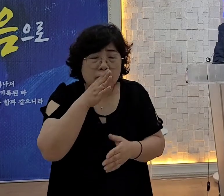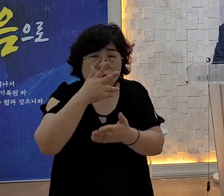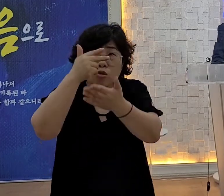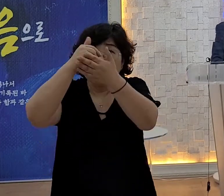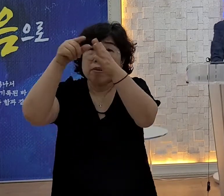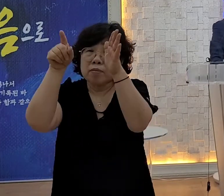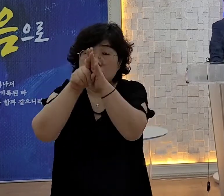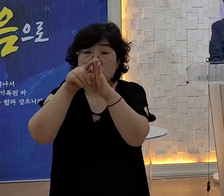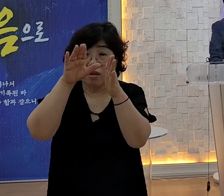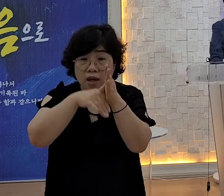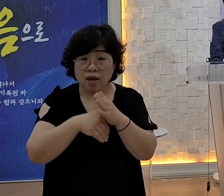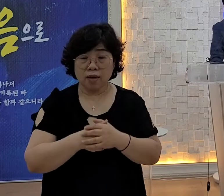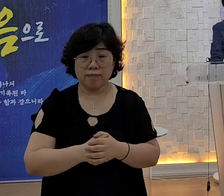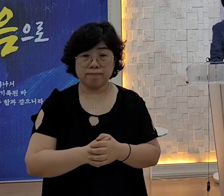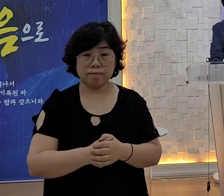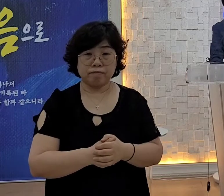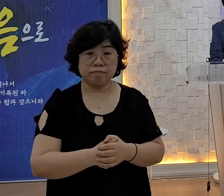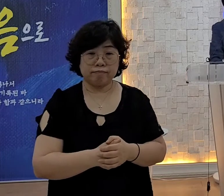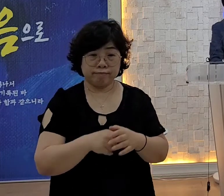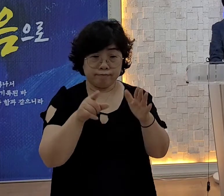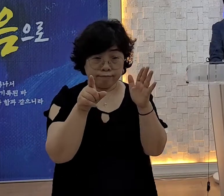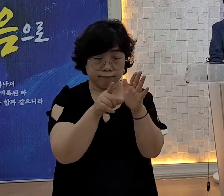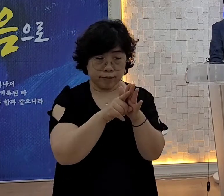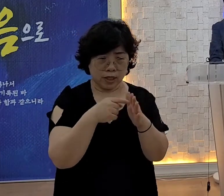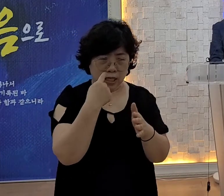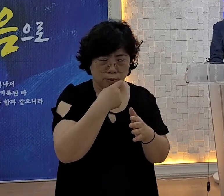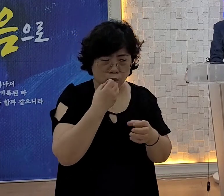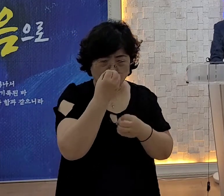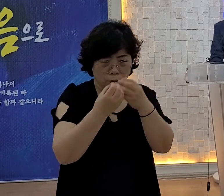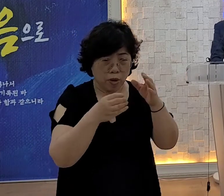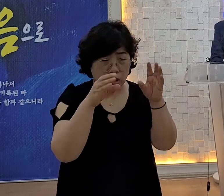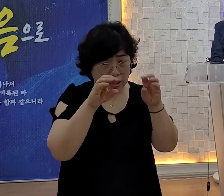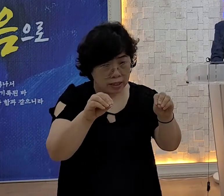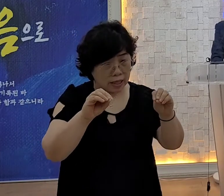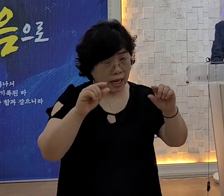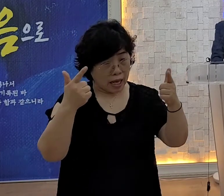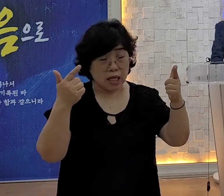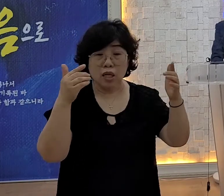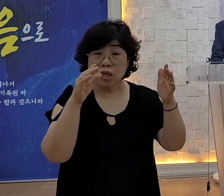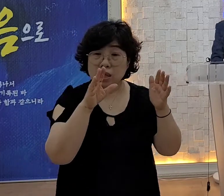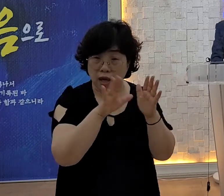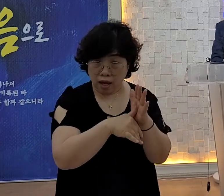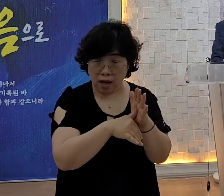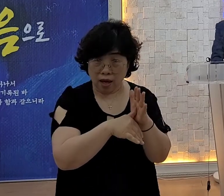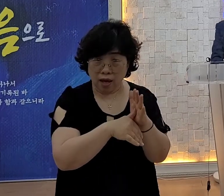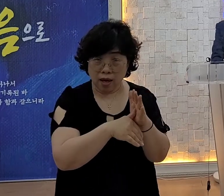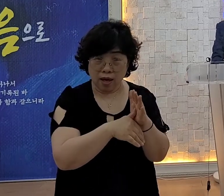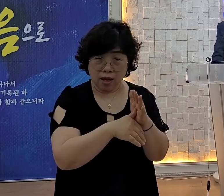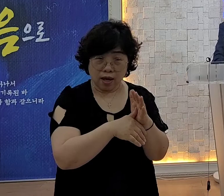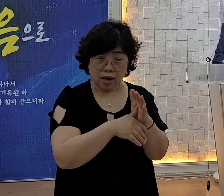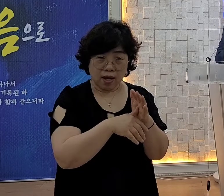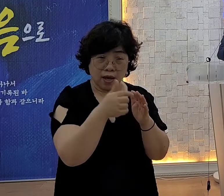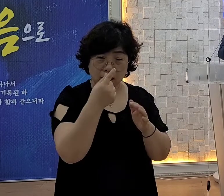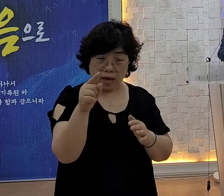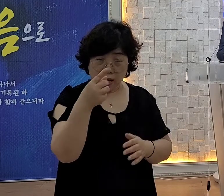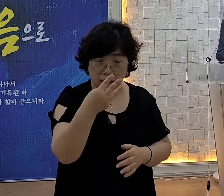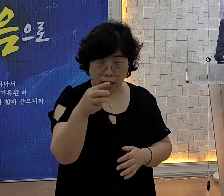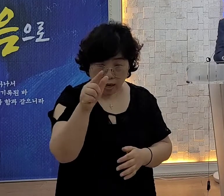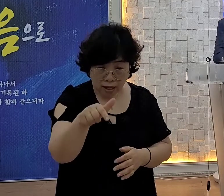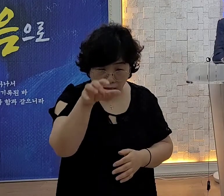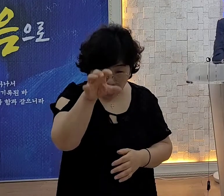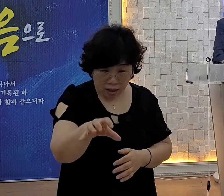믿는다면, 그래서 우리의 이 믿음이라는 것이 입술의 고백으로 끝나는 것이 아니고 하나님에서 가나안,